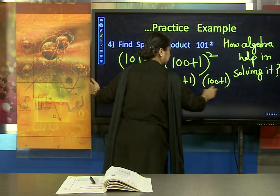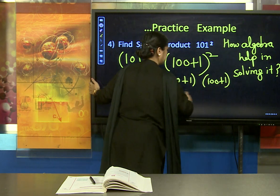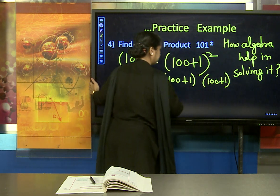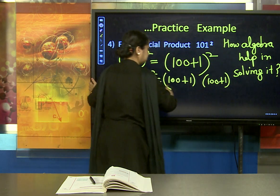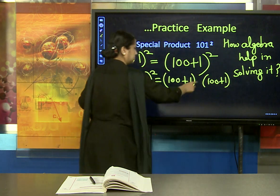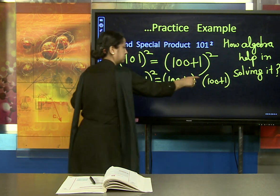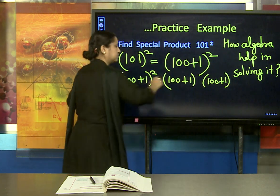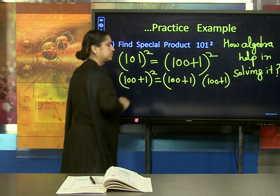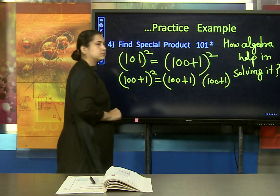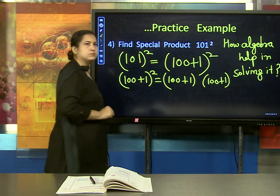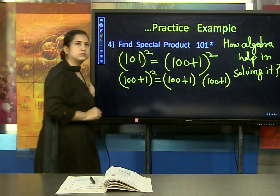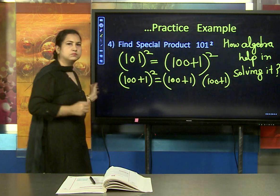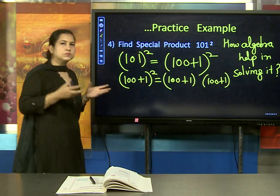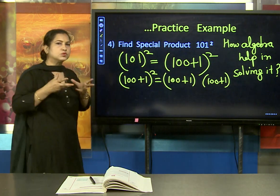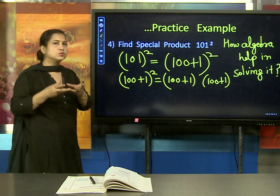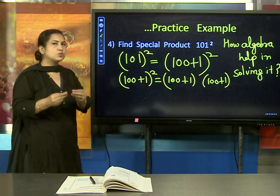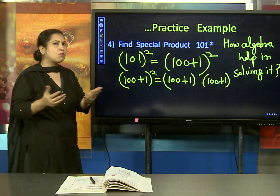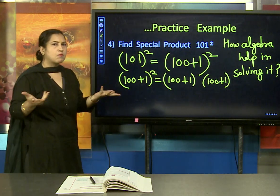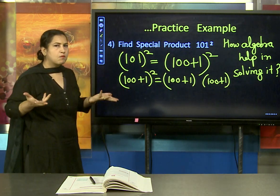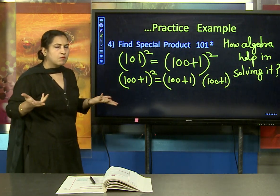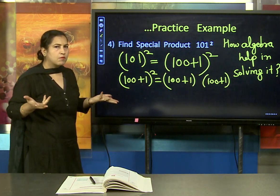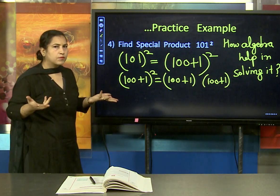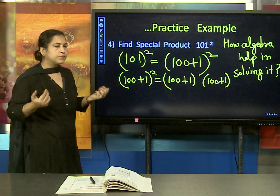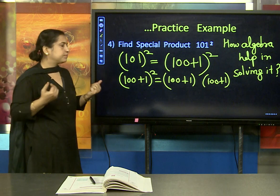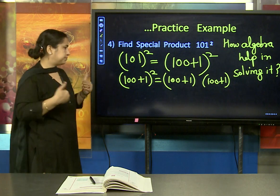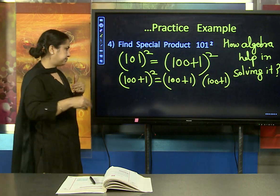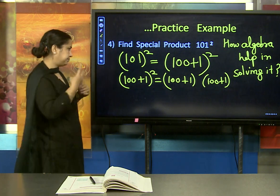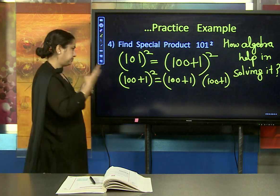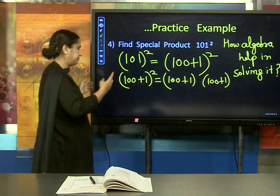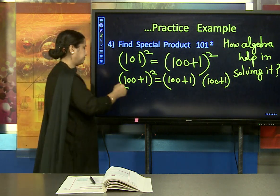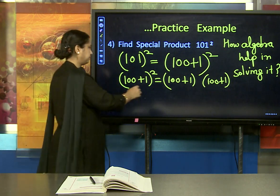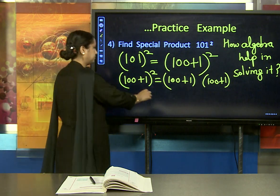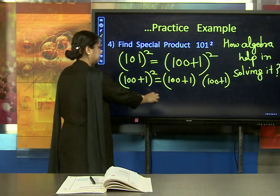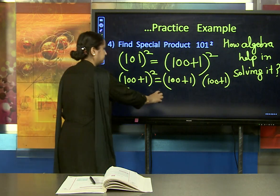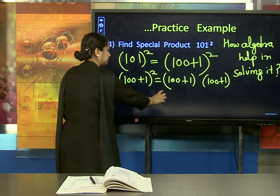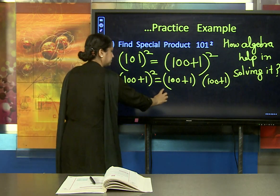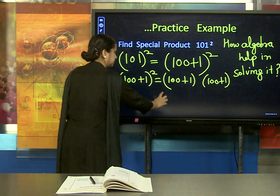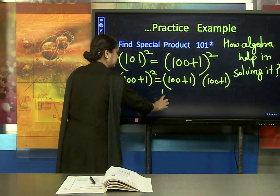और उसी तरह इसे हल करेंगे और सॉल्व करके हमारा उत्तर हमारे सामने आ जाएगा।